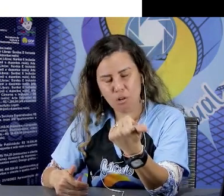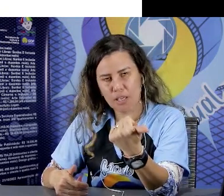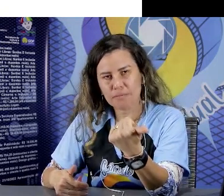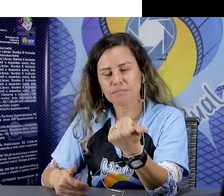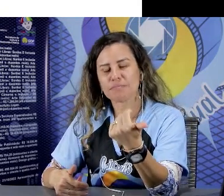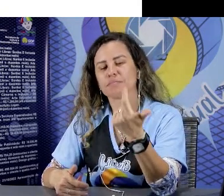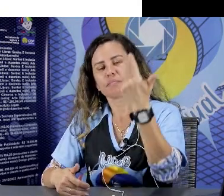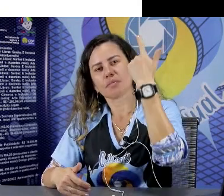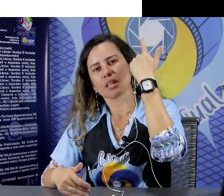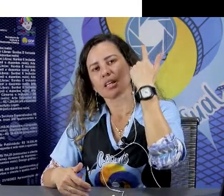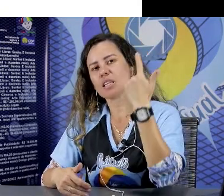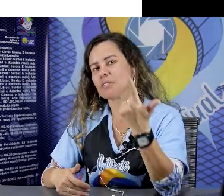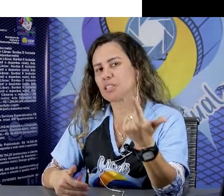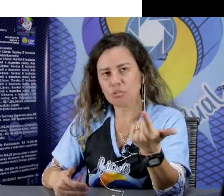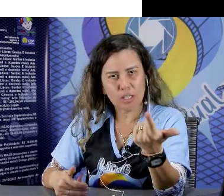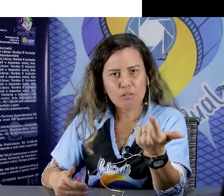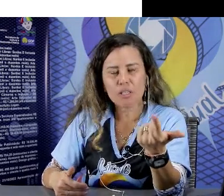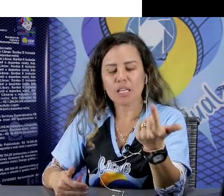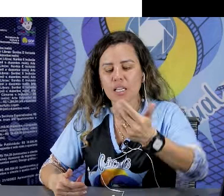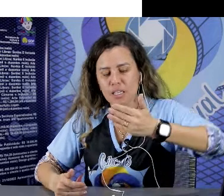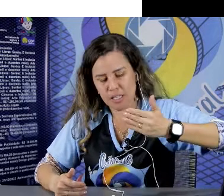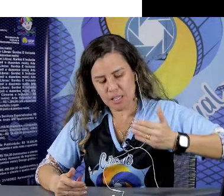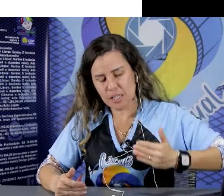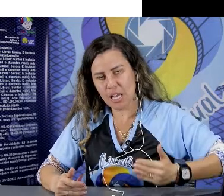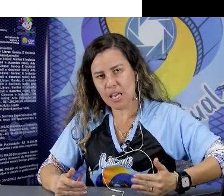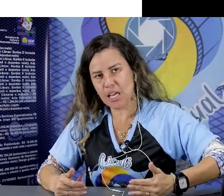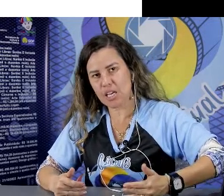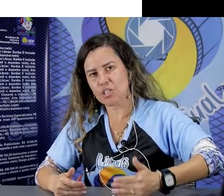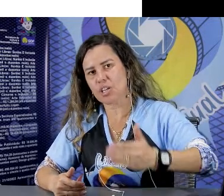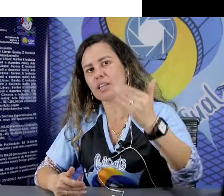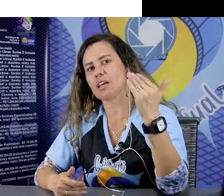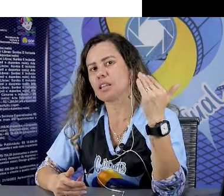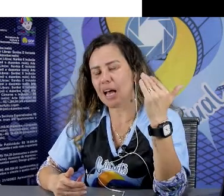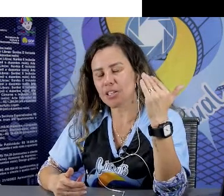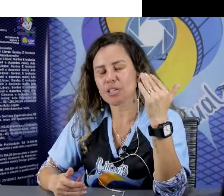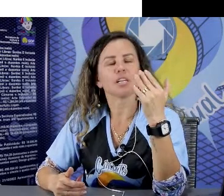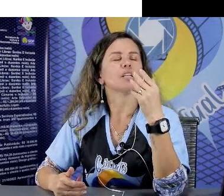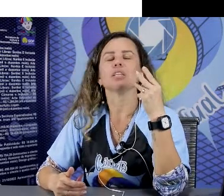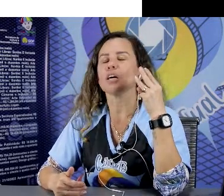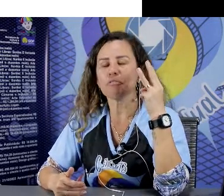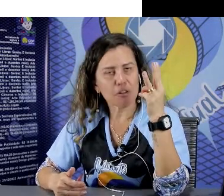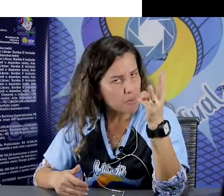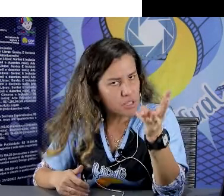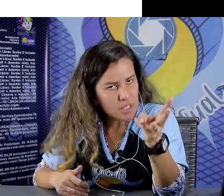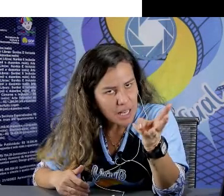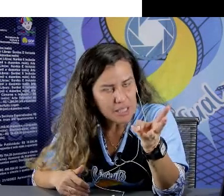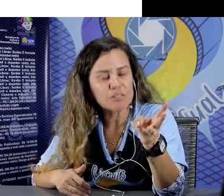escola, que não acessou a língua dele desde a tenra idade, não foi alfabetizado